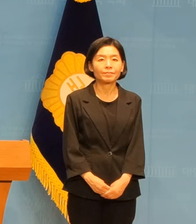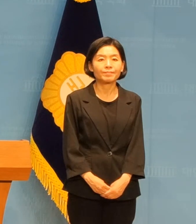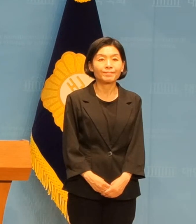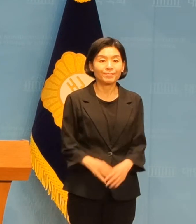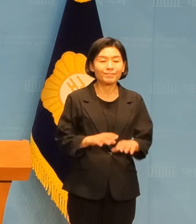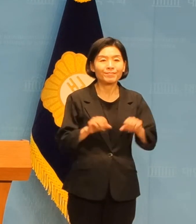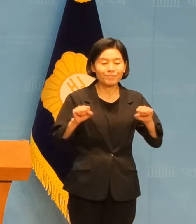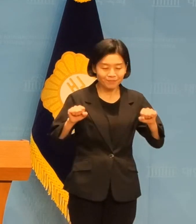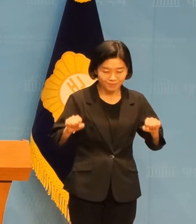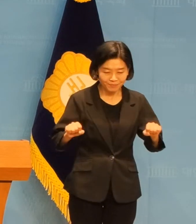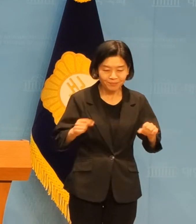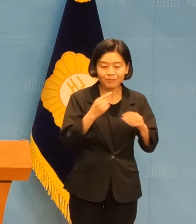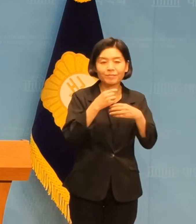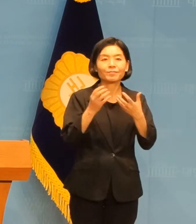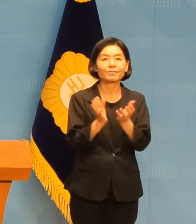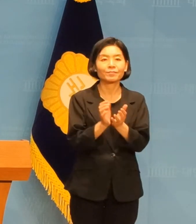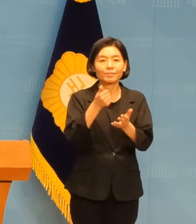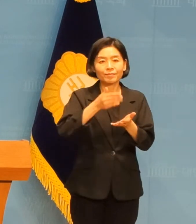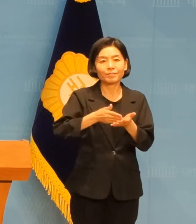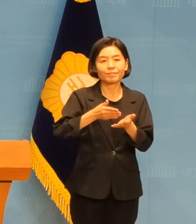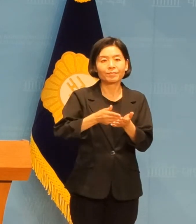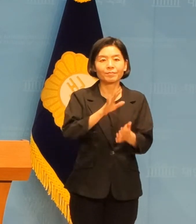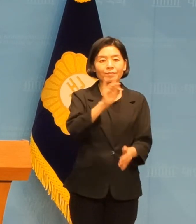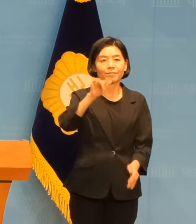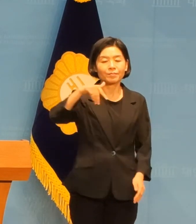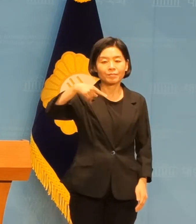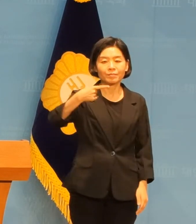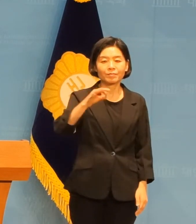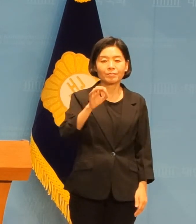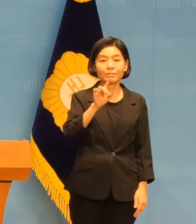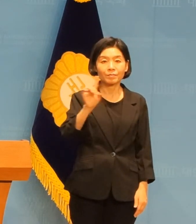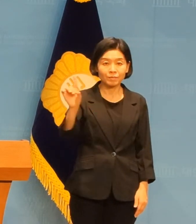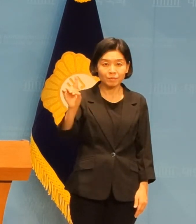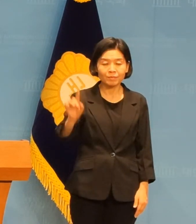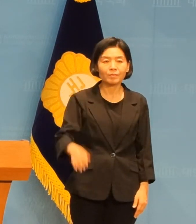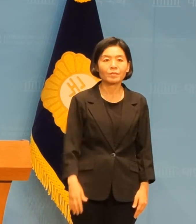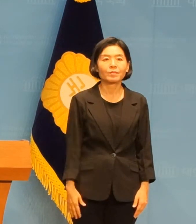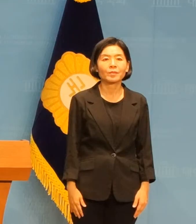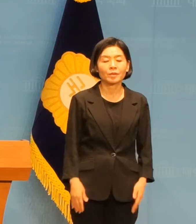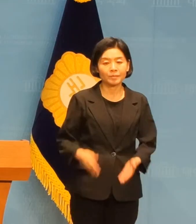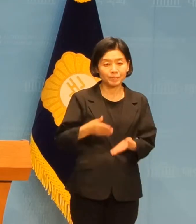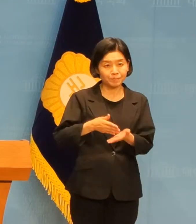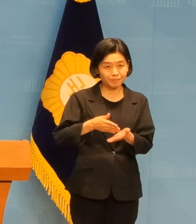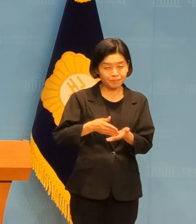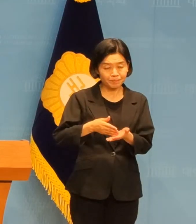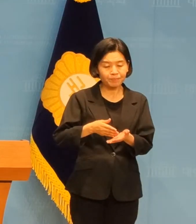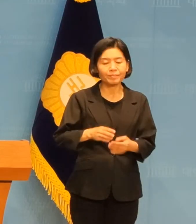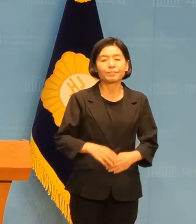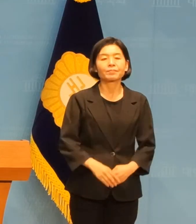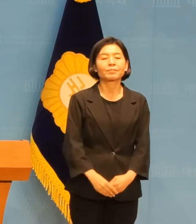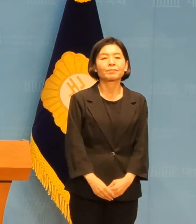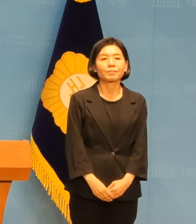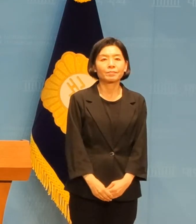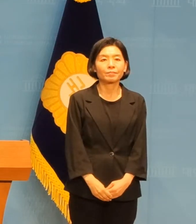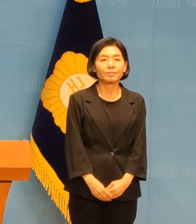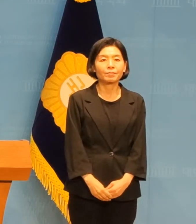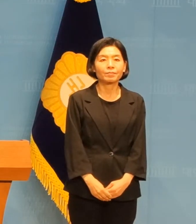네, 안녕하십니까. 더불어민주당 원내대변인 백승아입니다. 오늘 논평 한 건 말씀드리겠습니다.